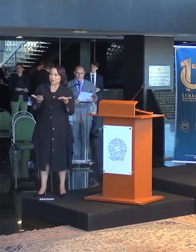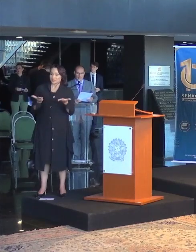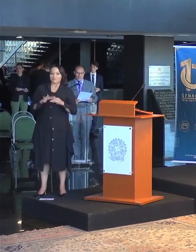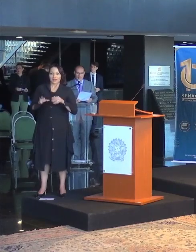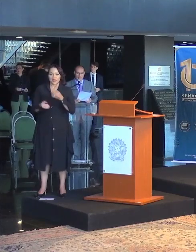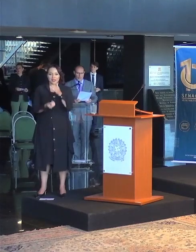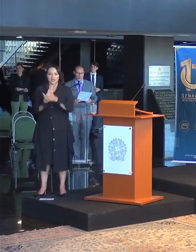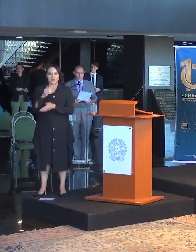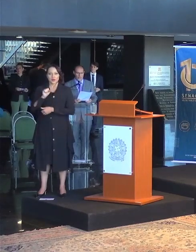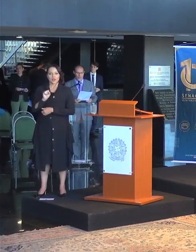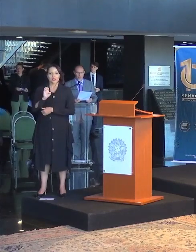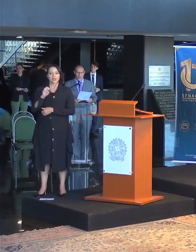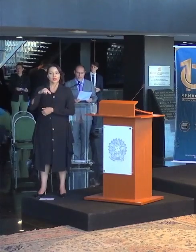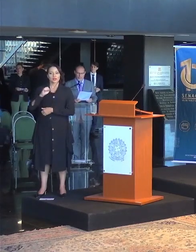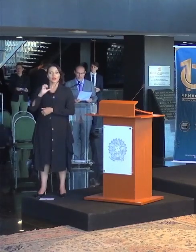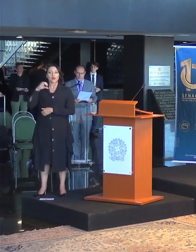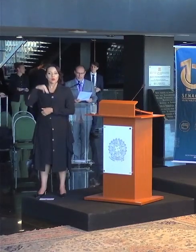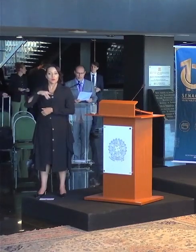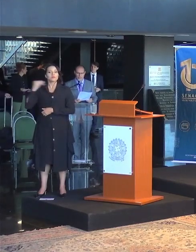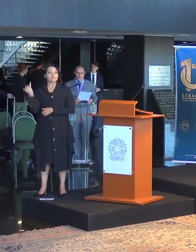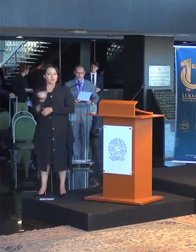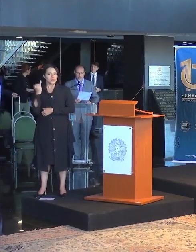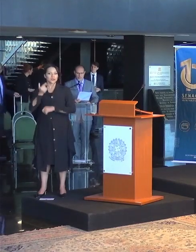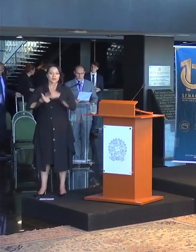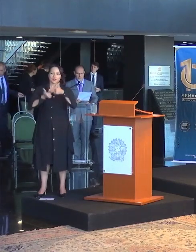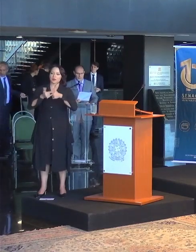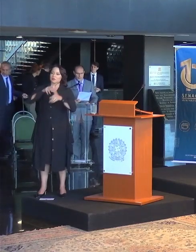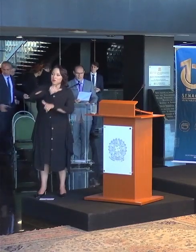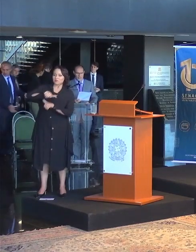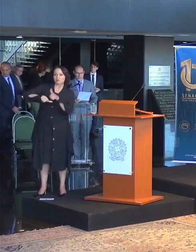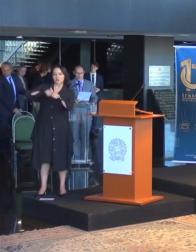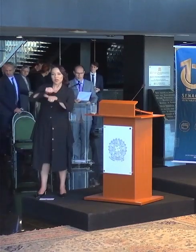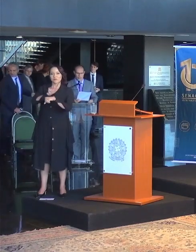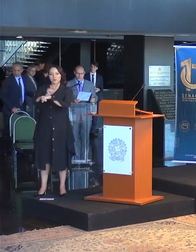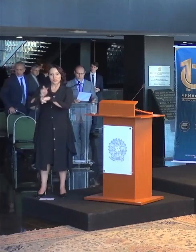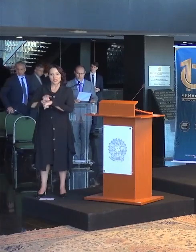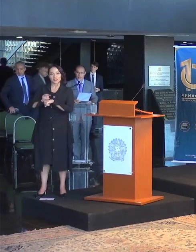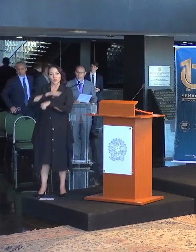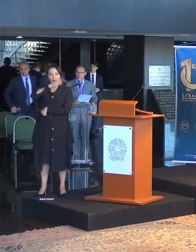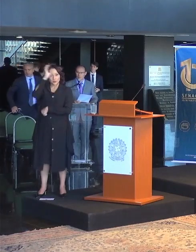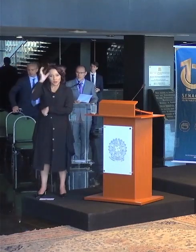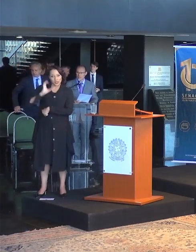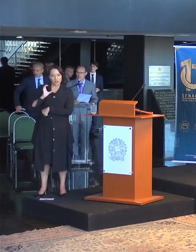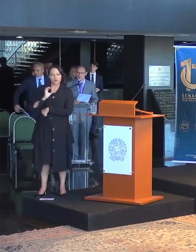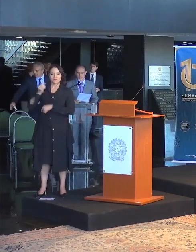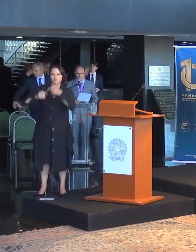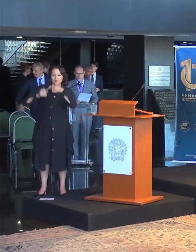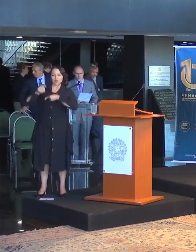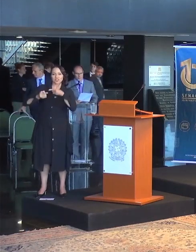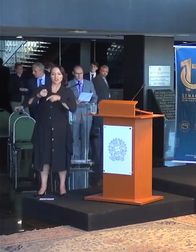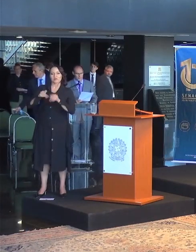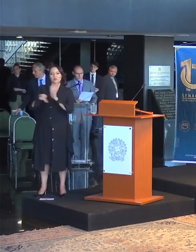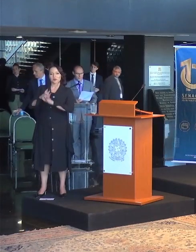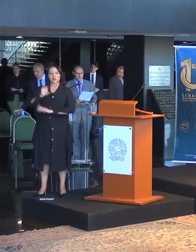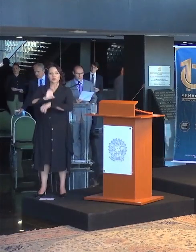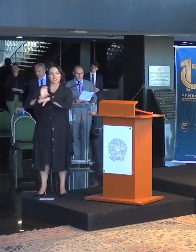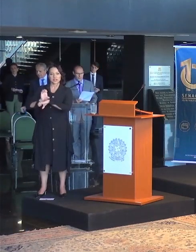a criação da Senacom foi uma importante ação para transformar a proteção do consumidor em política de